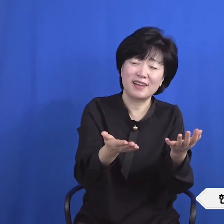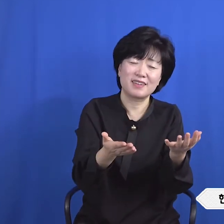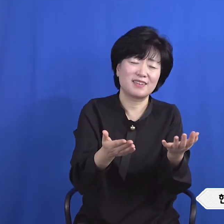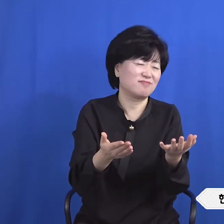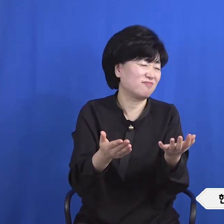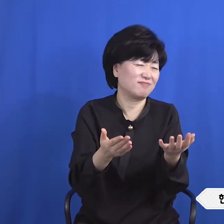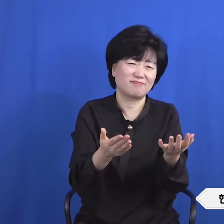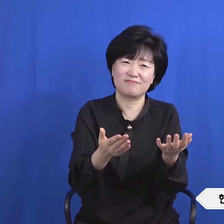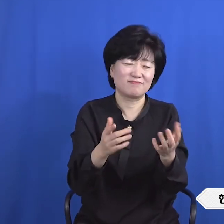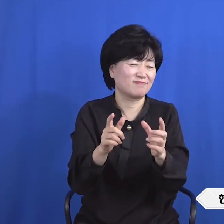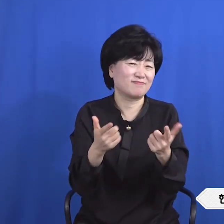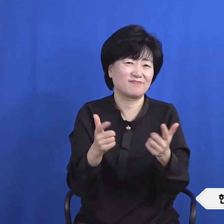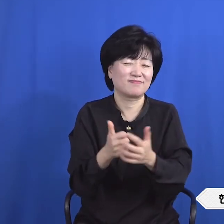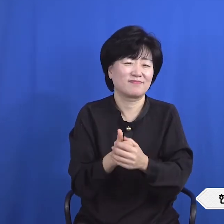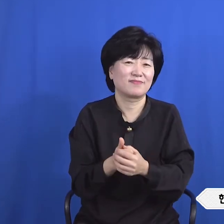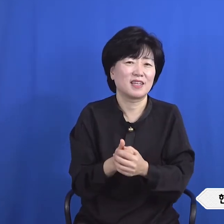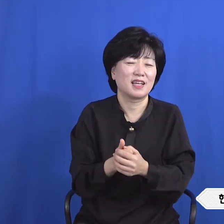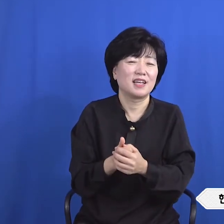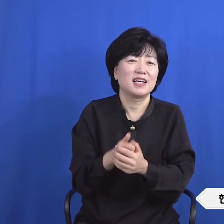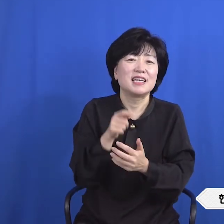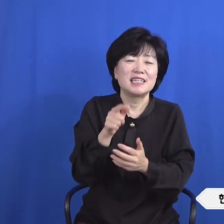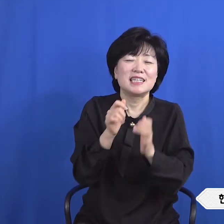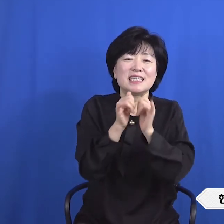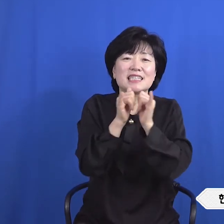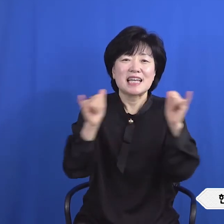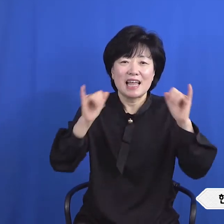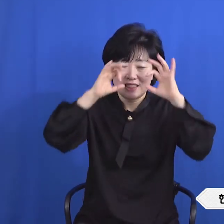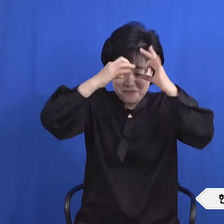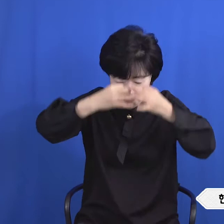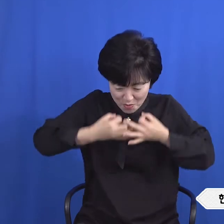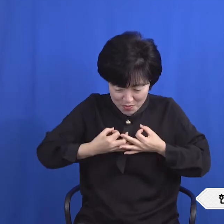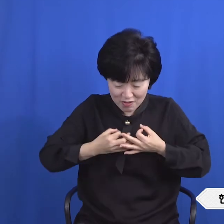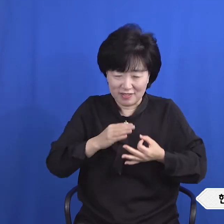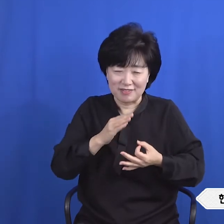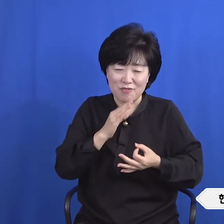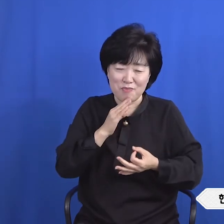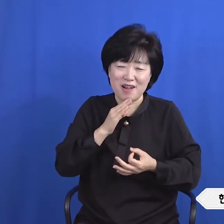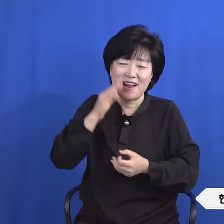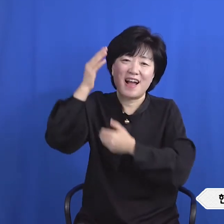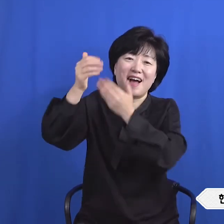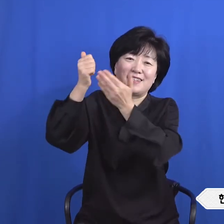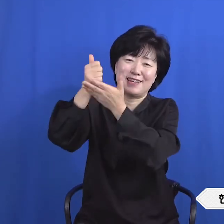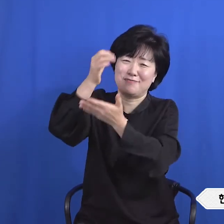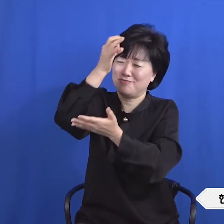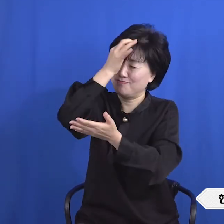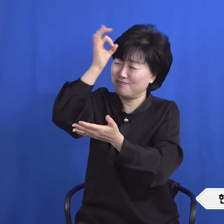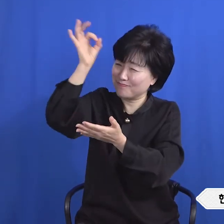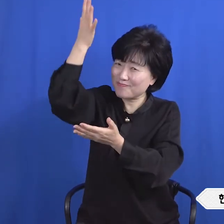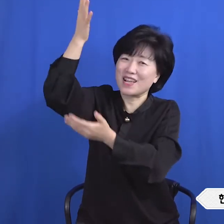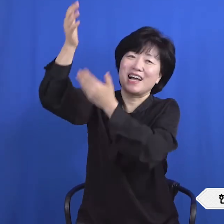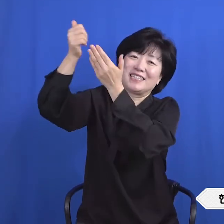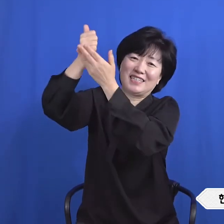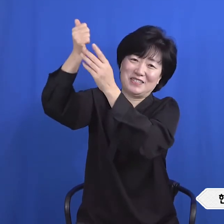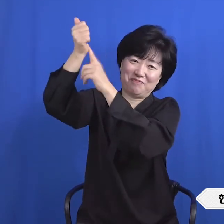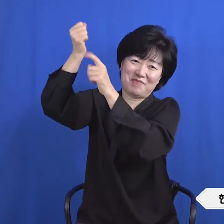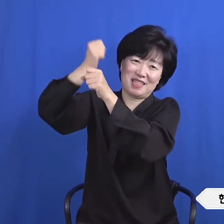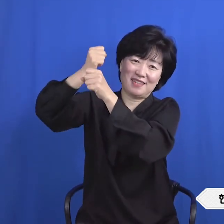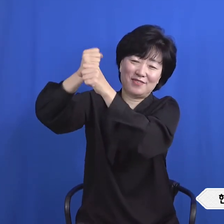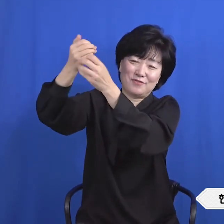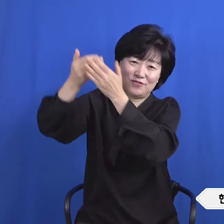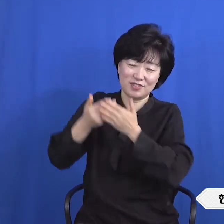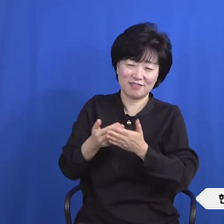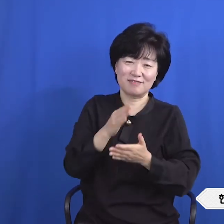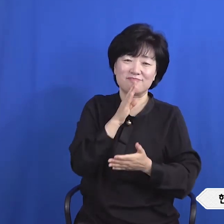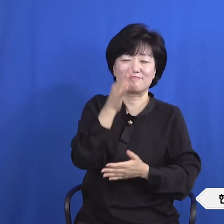때 정말 하나님의 작품이라는 것을 인정하지 않을 수가 없습니다. 인간이라는 존재를